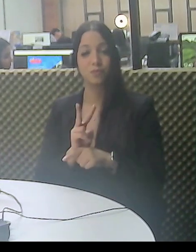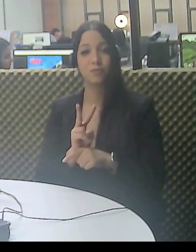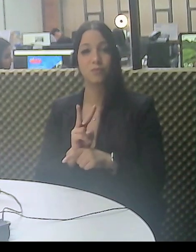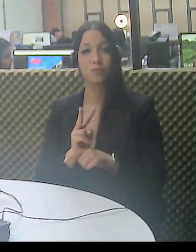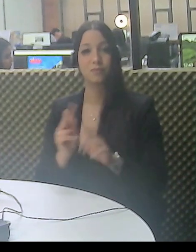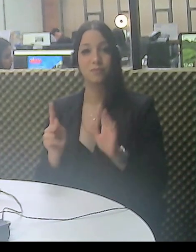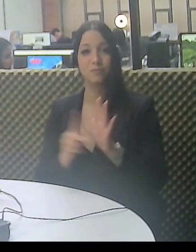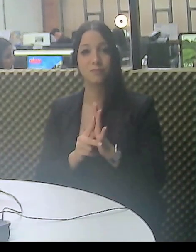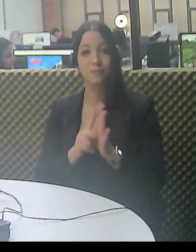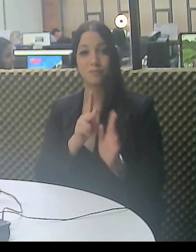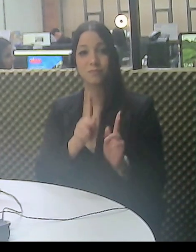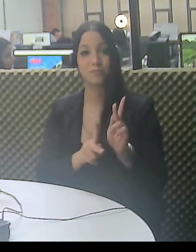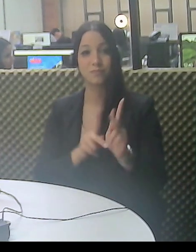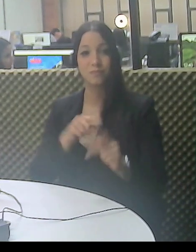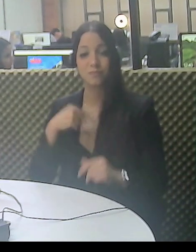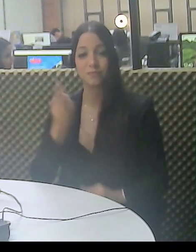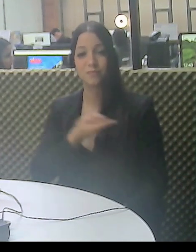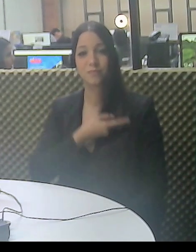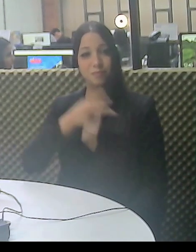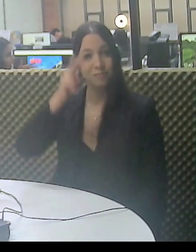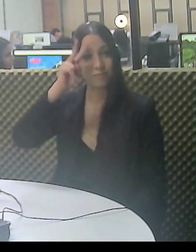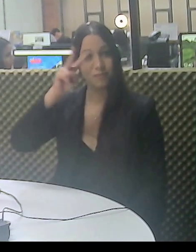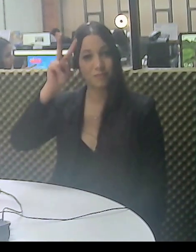o nosso povo, a nossa história.